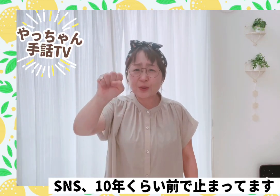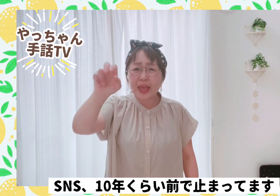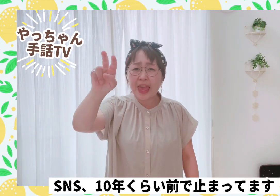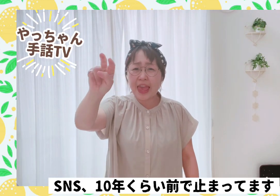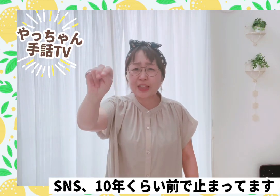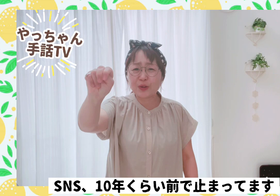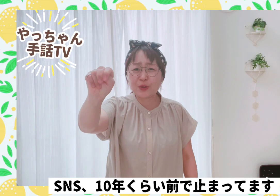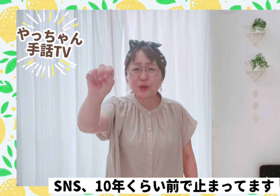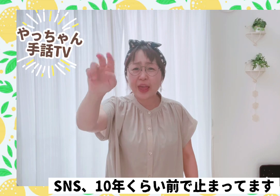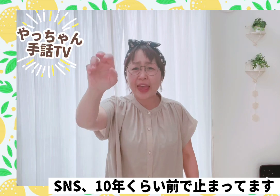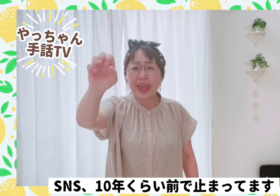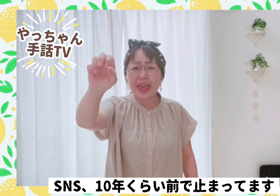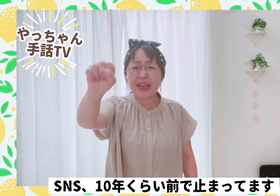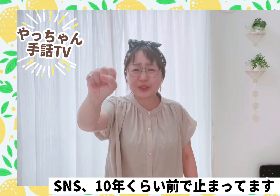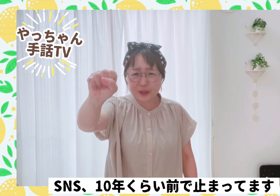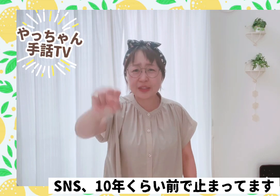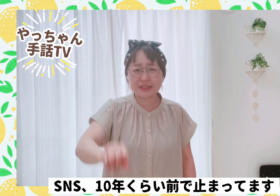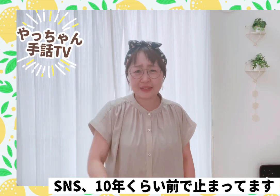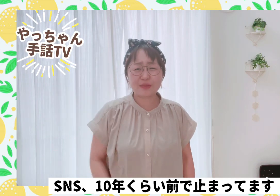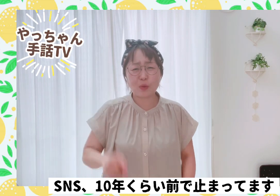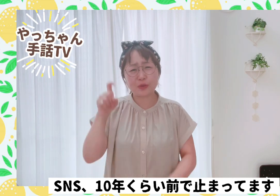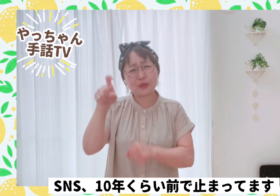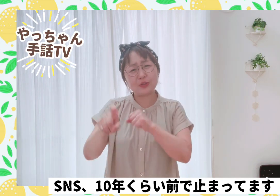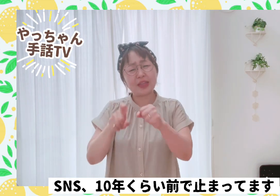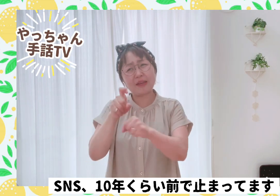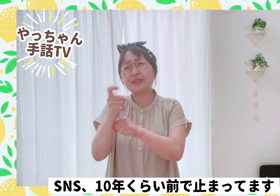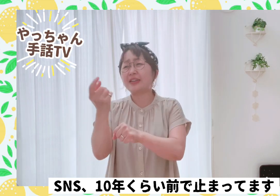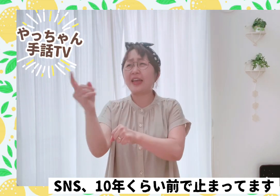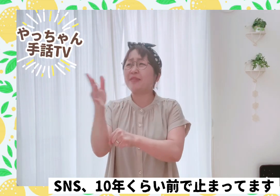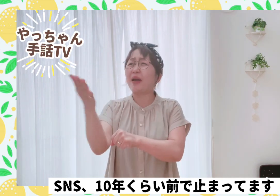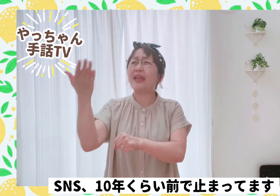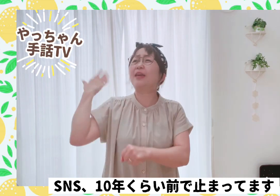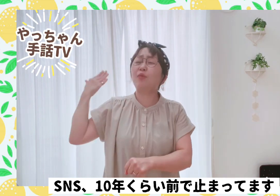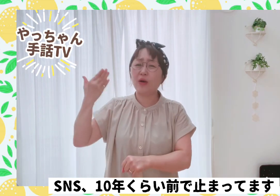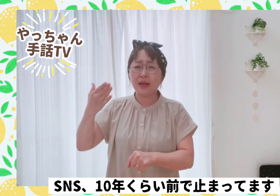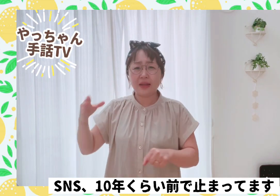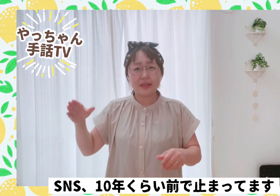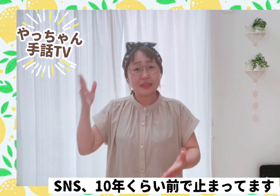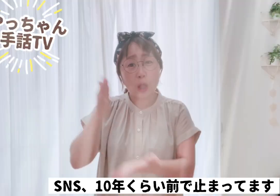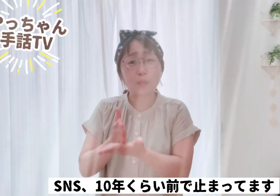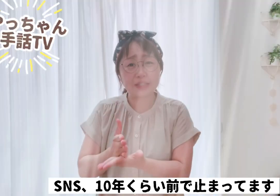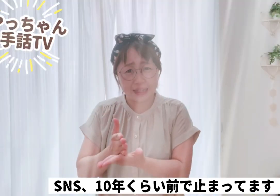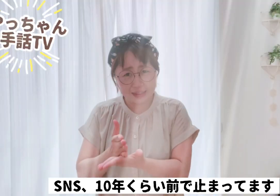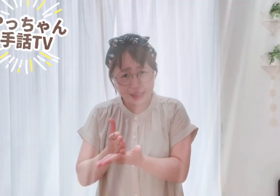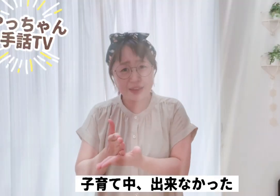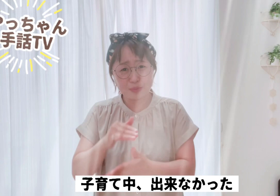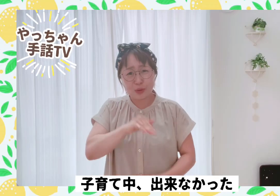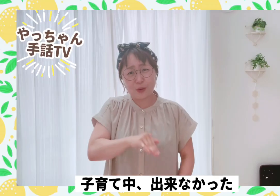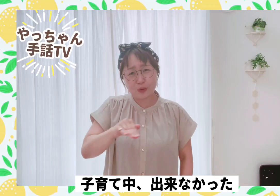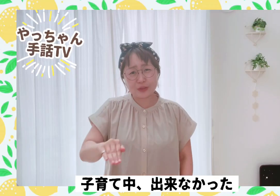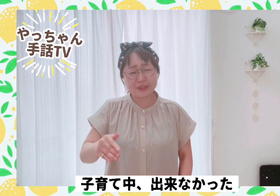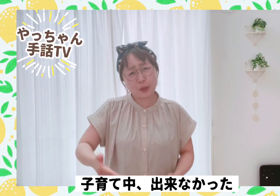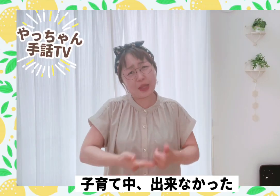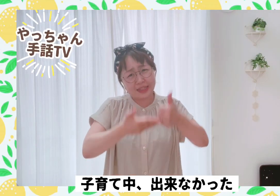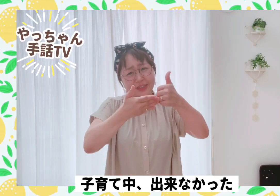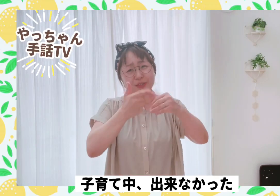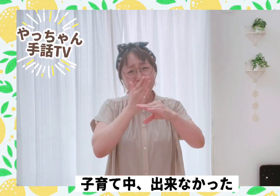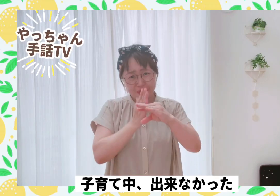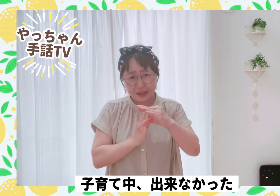本当にやちゃん SNS もう10年ぐらい前でもうストップしちゃってて、まあ、子